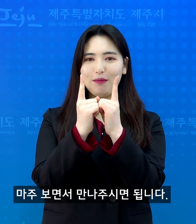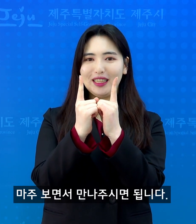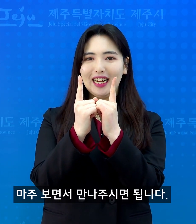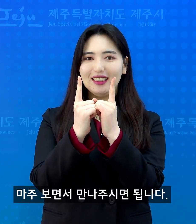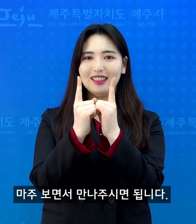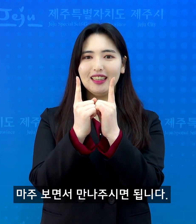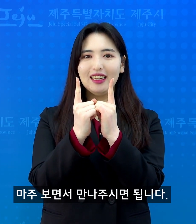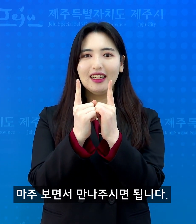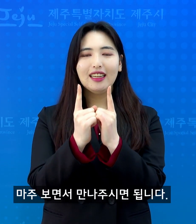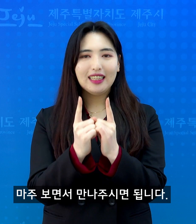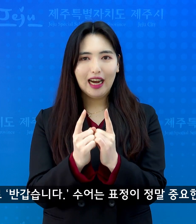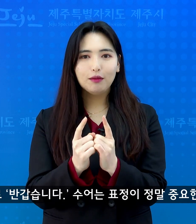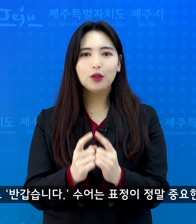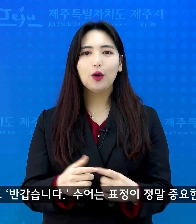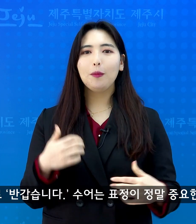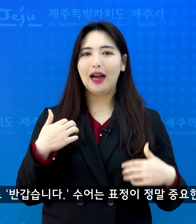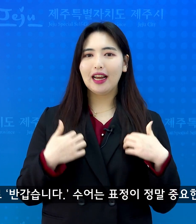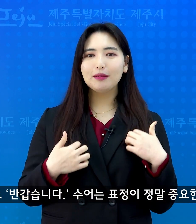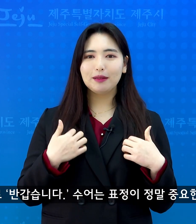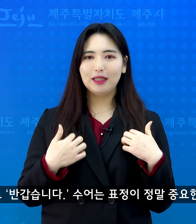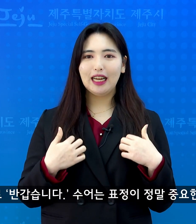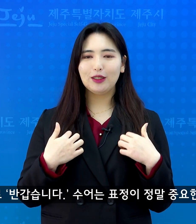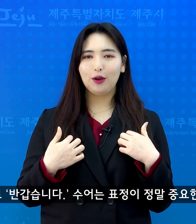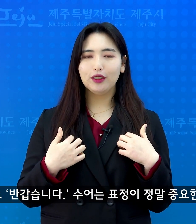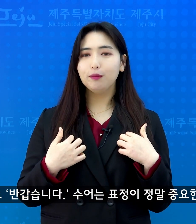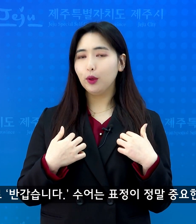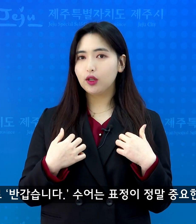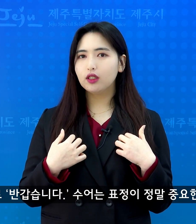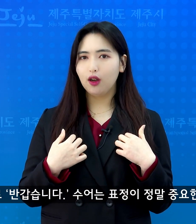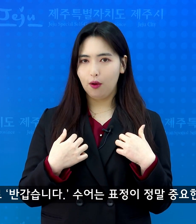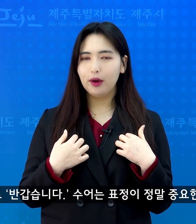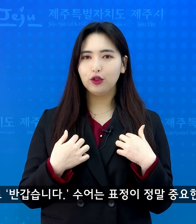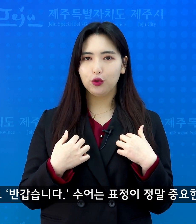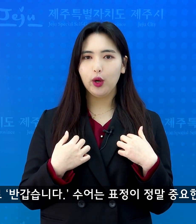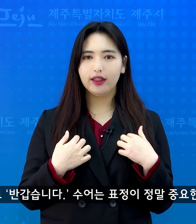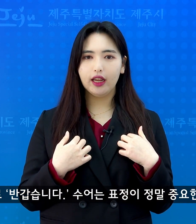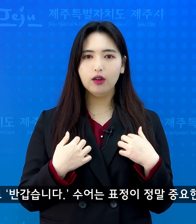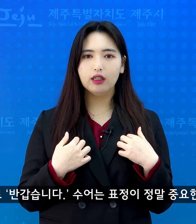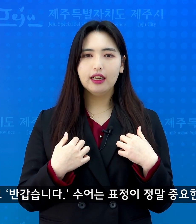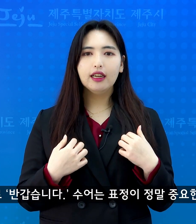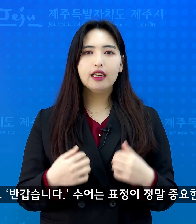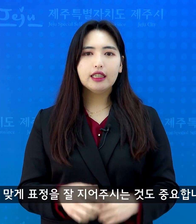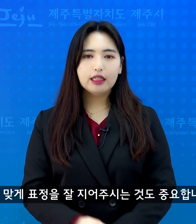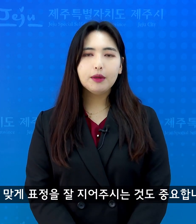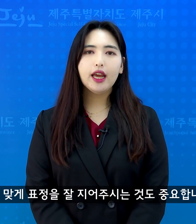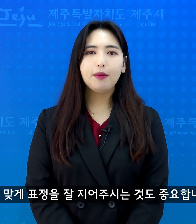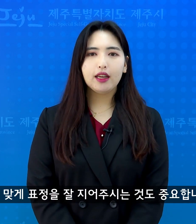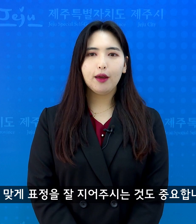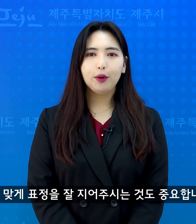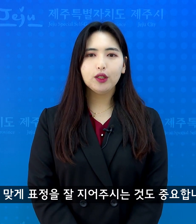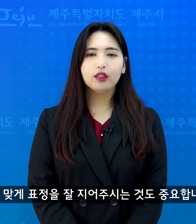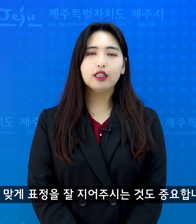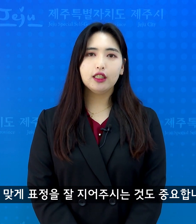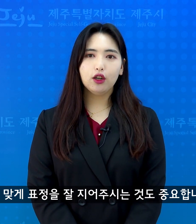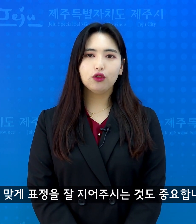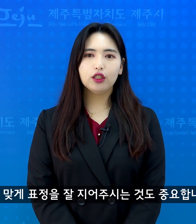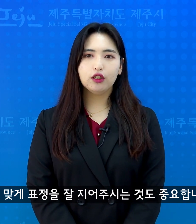됩니다. 다음으로 반갑습니다 수어는 표정이 정말 중요한데요. 의미에 맞게 표정을 지어주시는